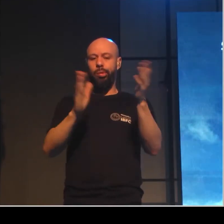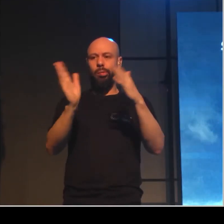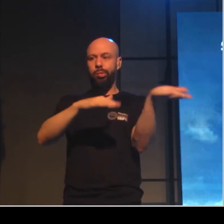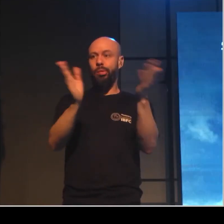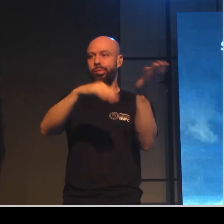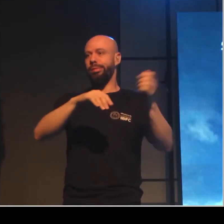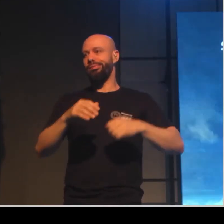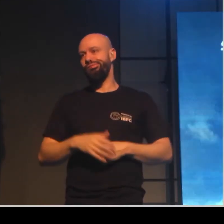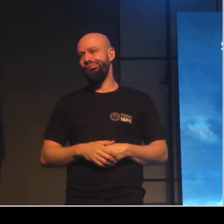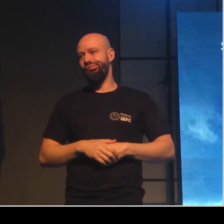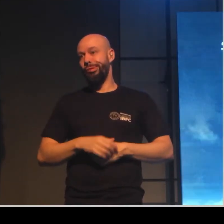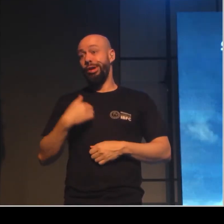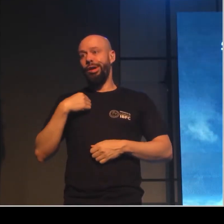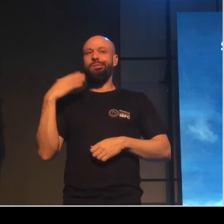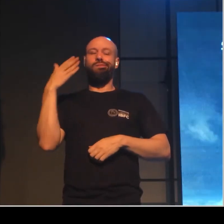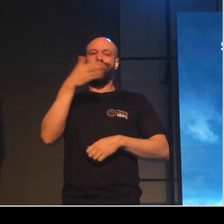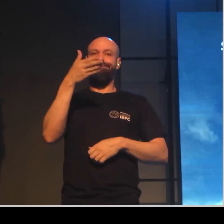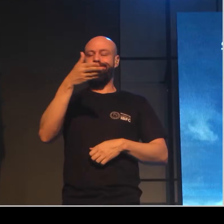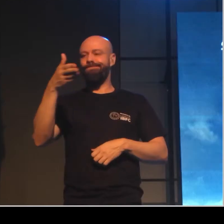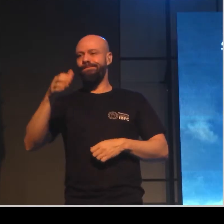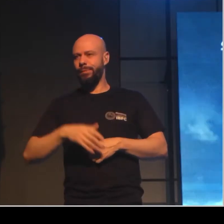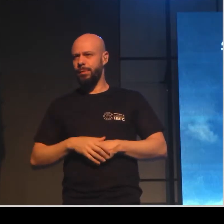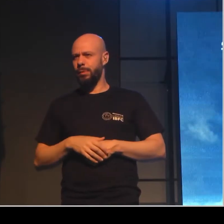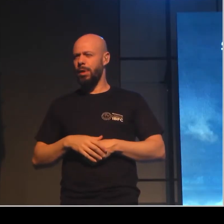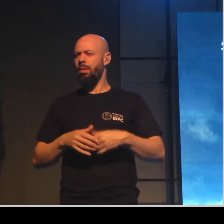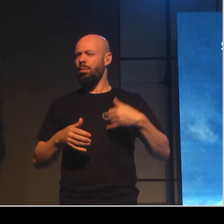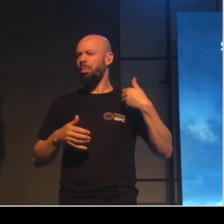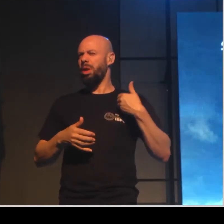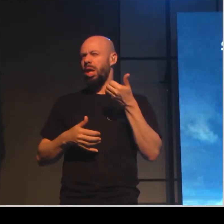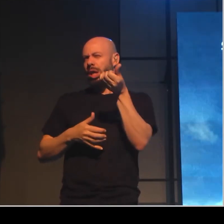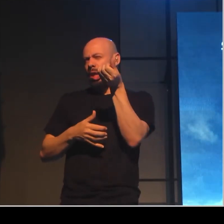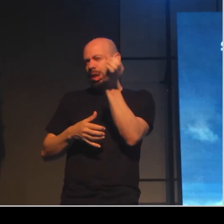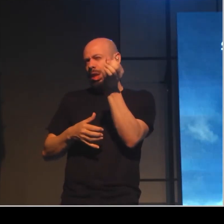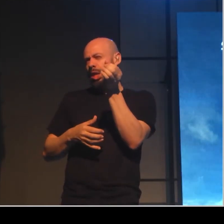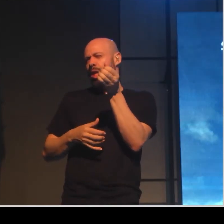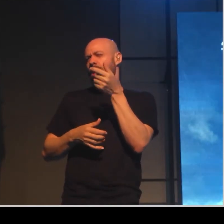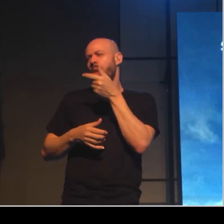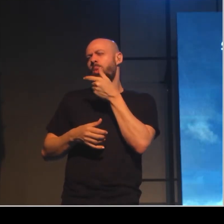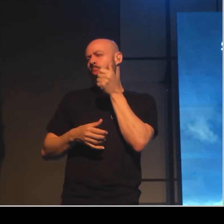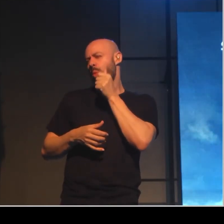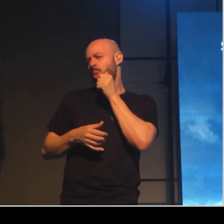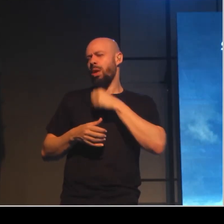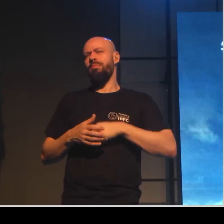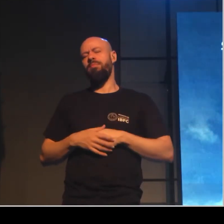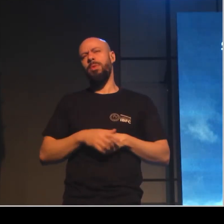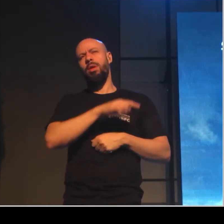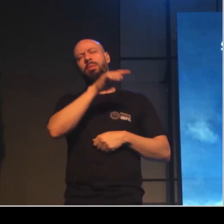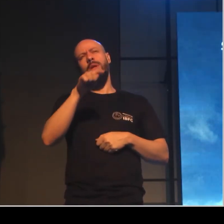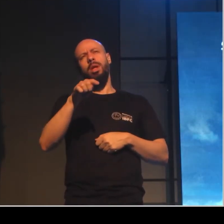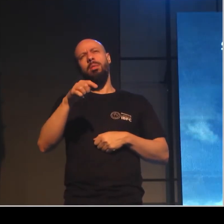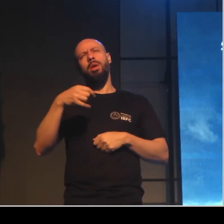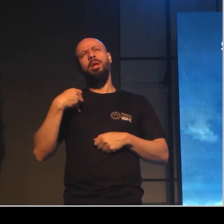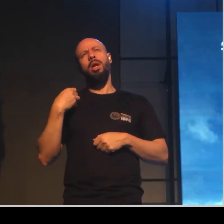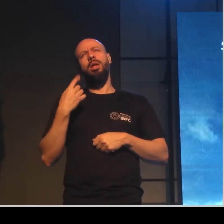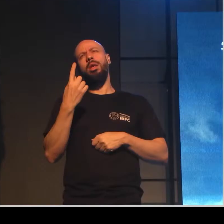eu participei de um ato fúnebre de uma senhora de 60 anos, de uma criança de 14